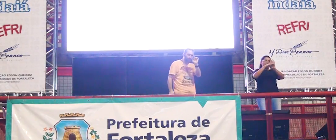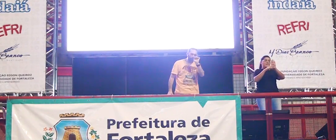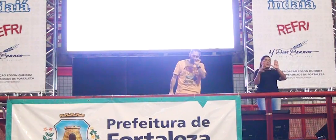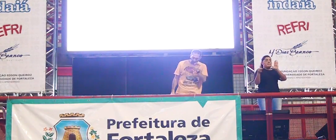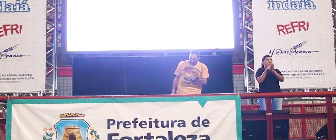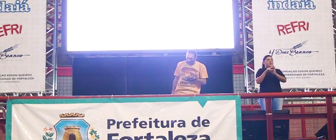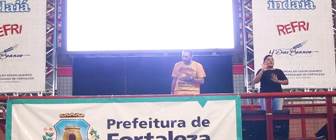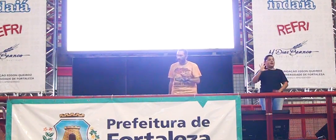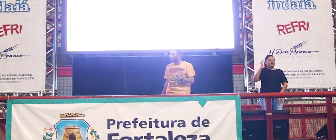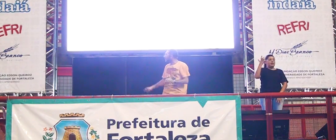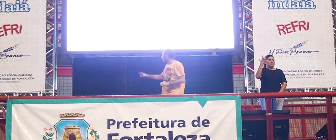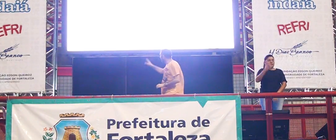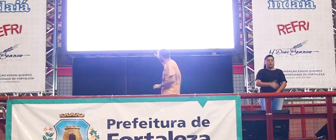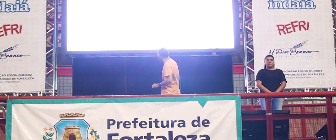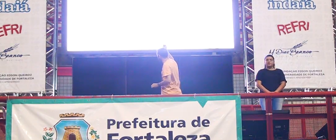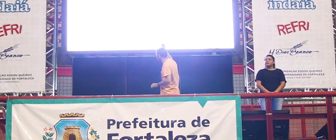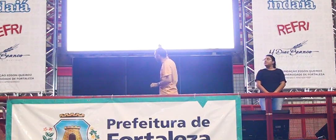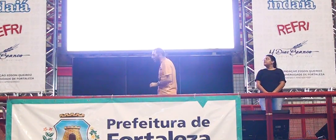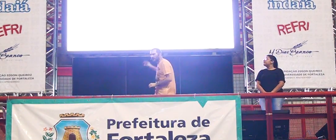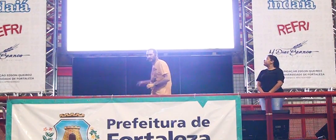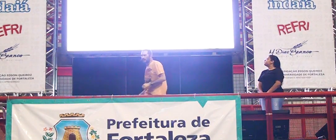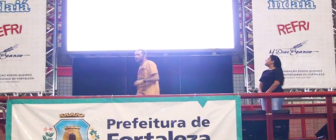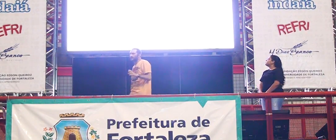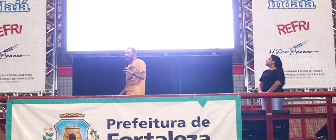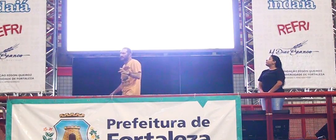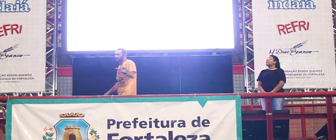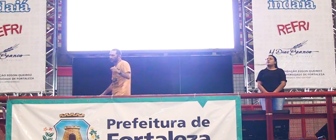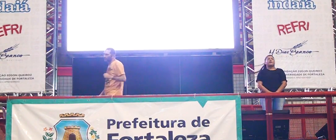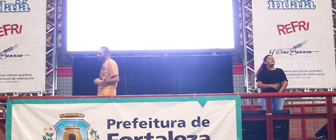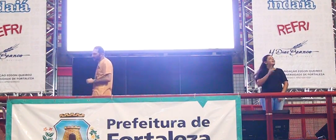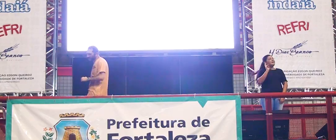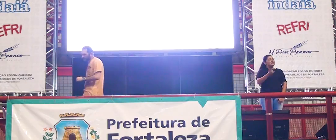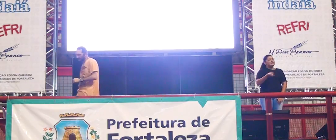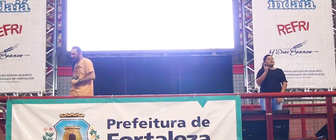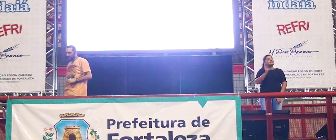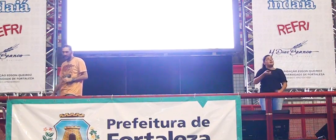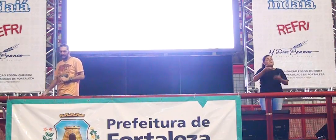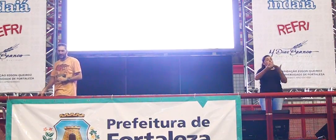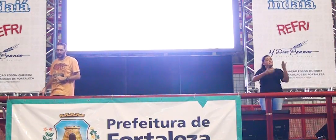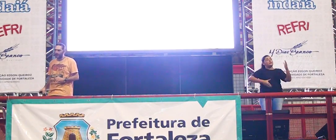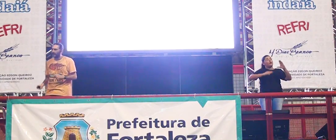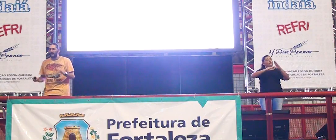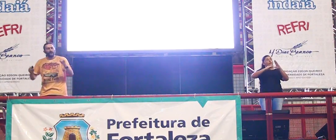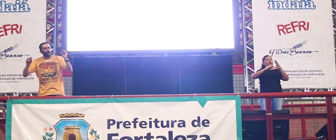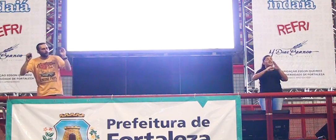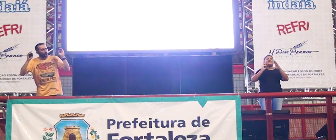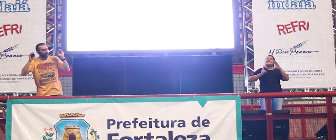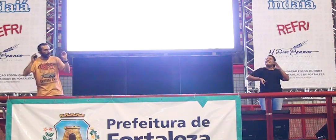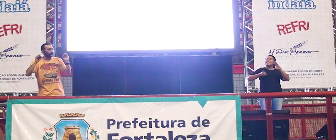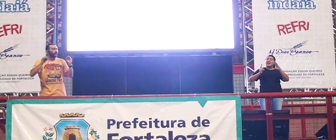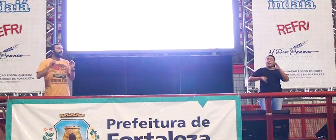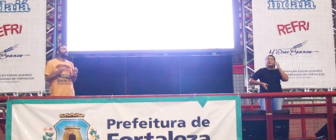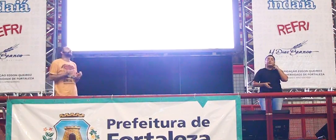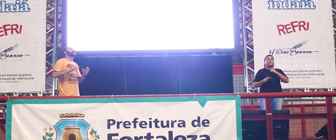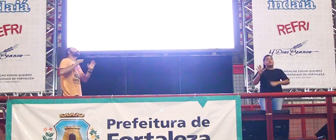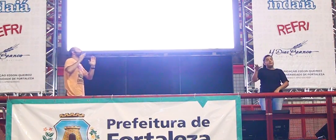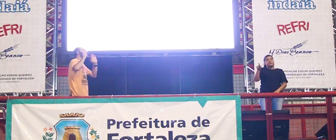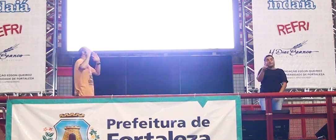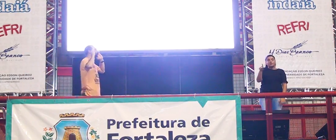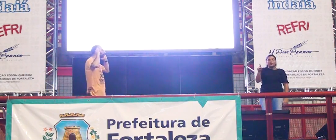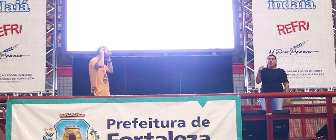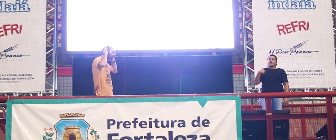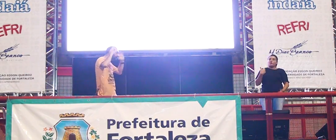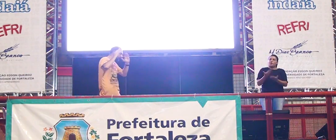Presta atenção no que eu vou dizer agora. Essas besteirinhas caem demais na prova da UES, certo? Professor, eu